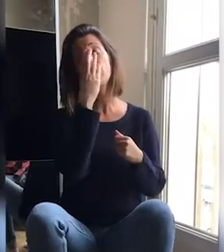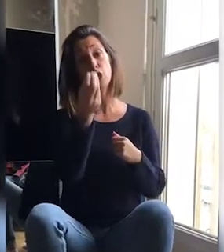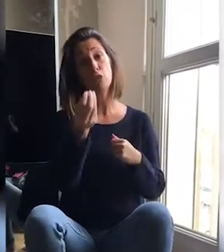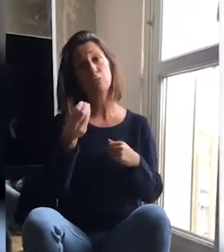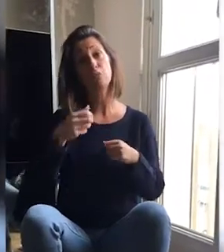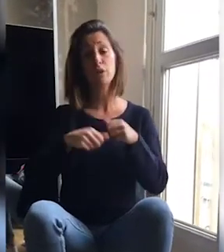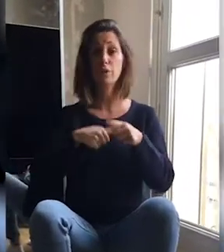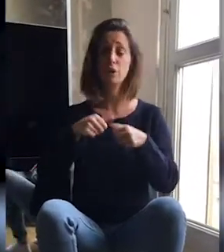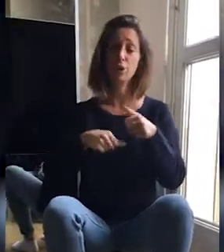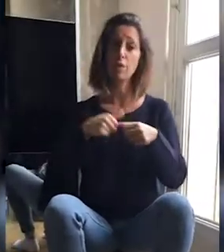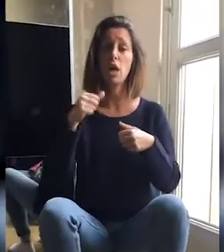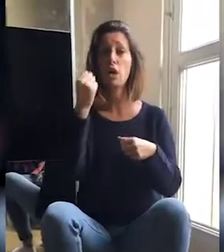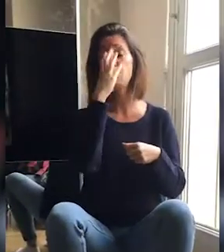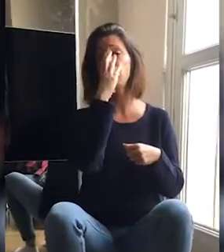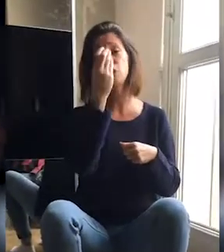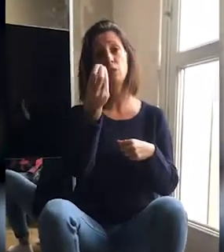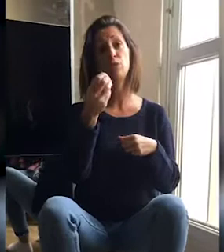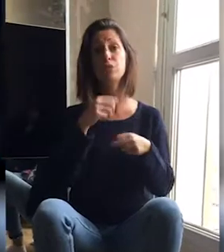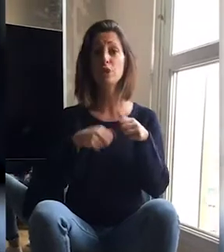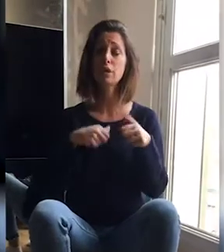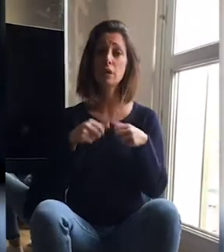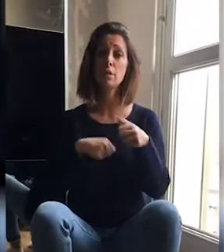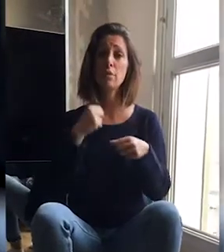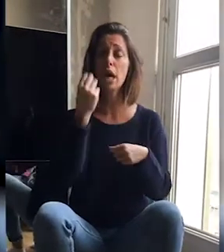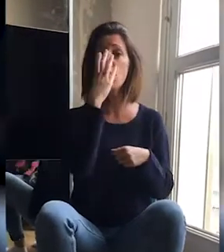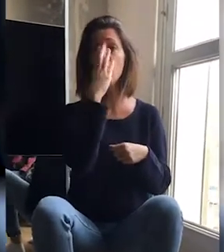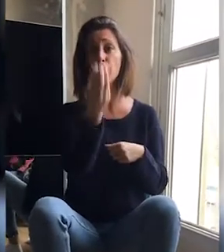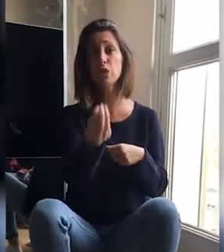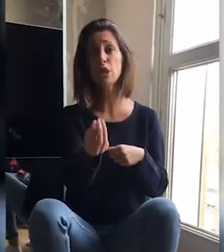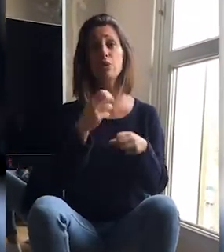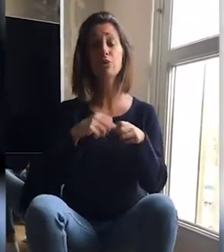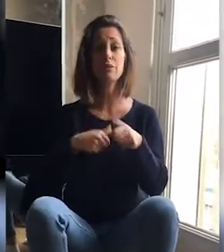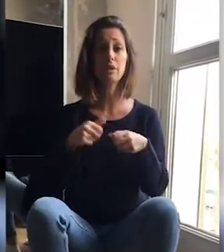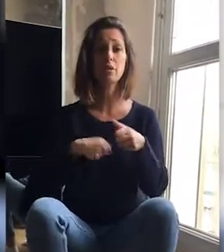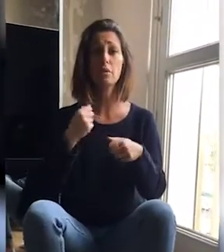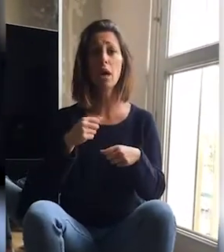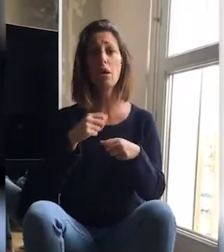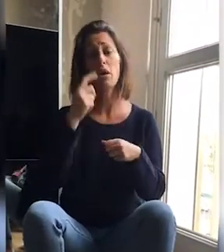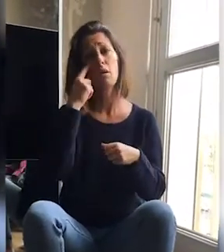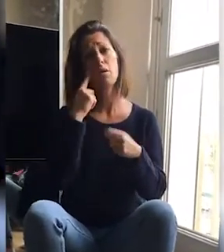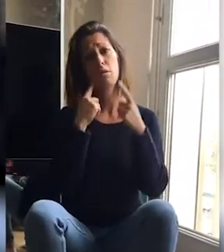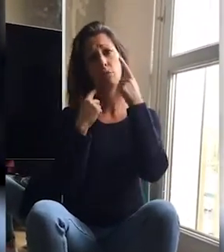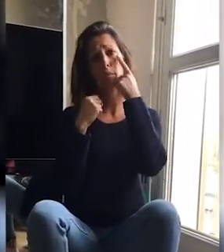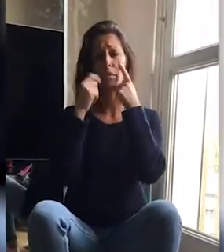Petit loup s'est fait très mal, petit loup s'est fait très mal, petit loup s'est fait très mal et il